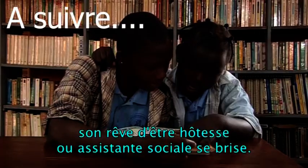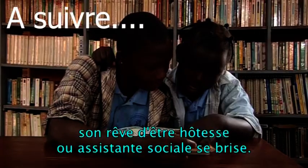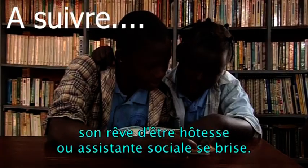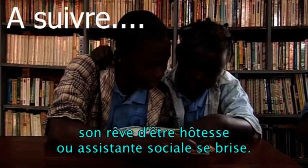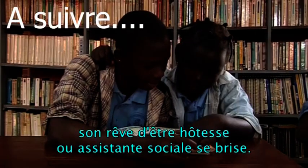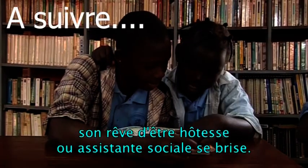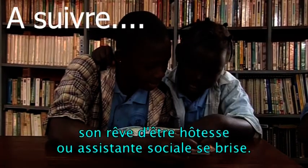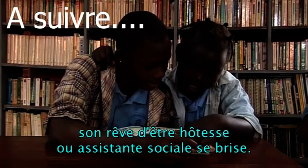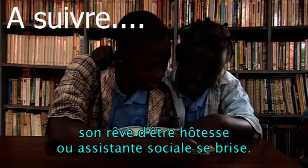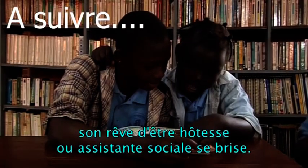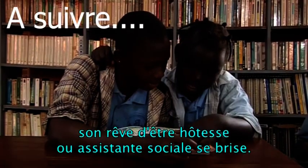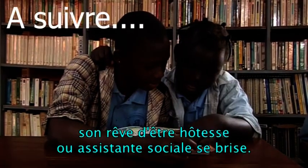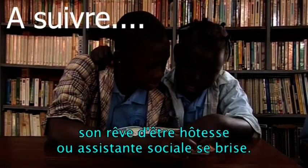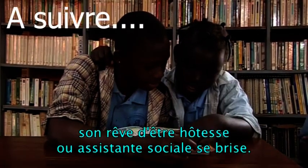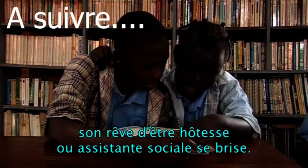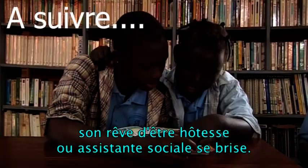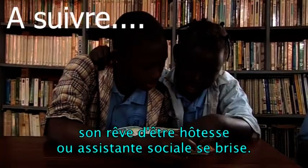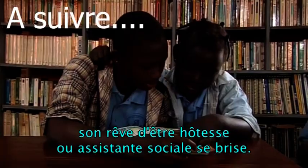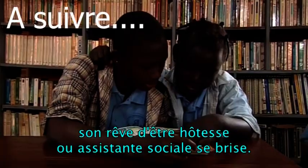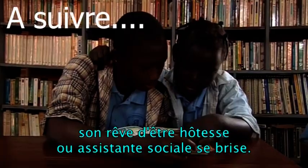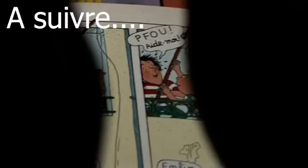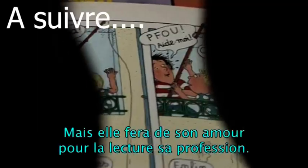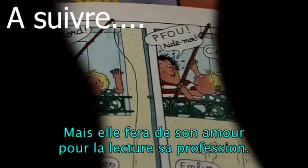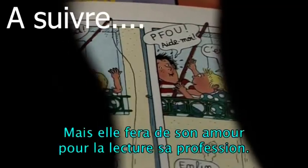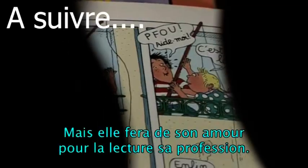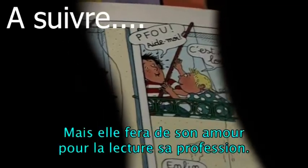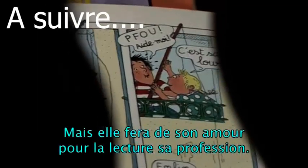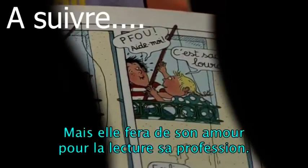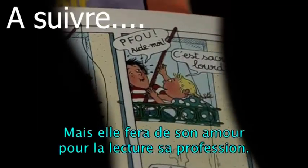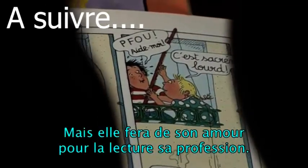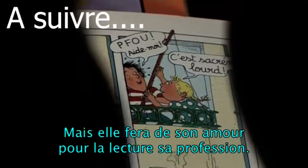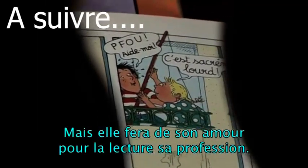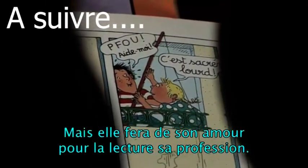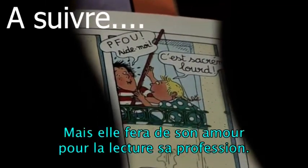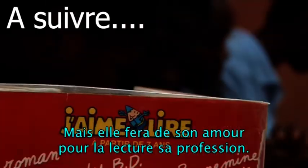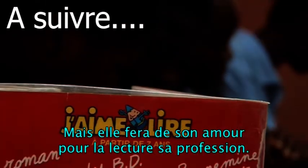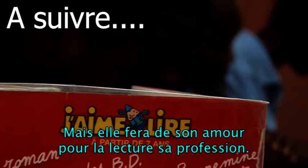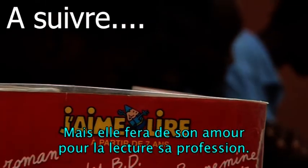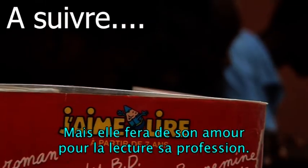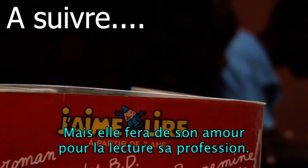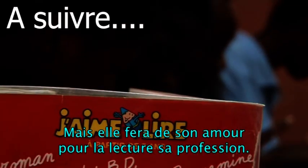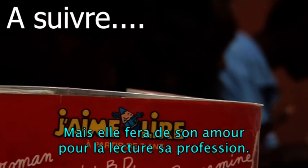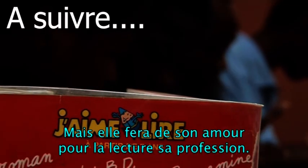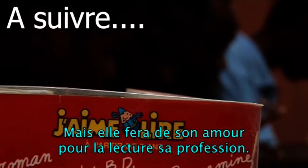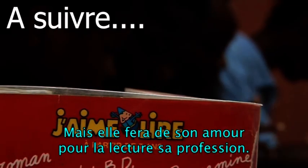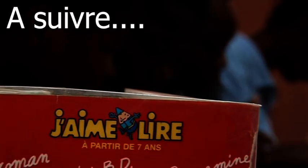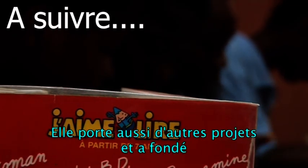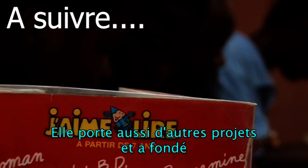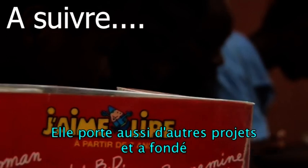assistante sociale vole en éclats. Mais la jeune femme aime lire et concilie donc passion et profession. Pourtant, entre les